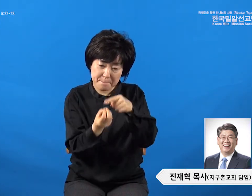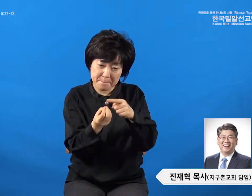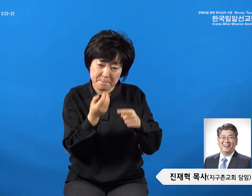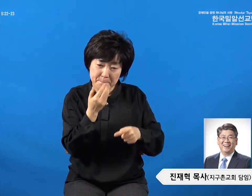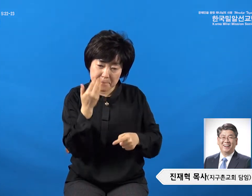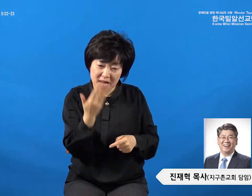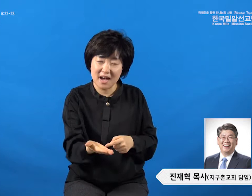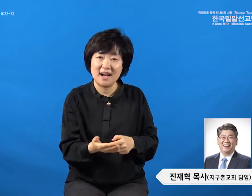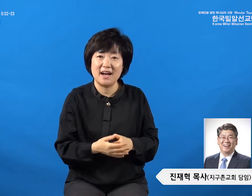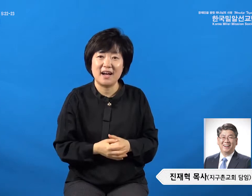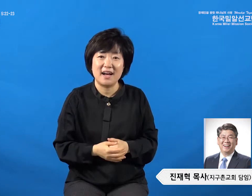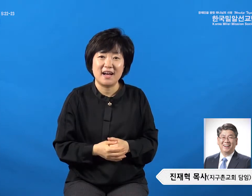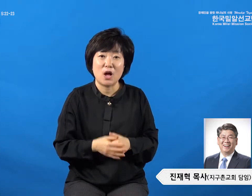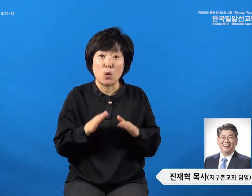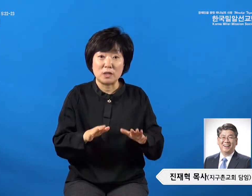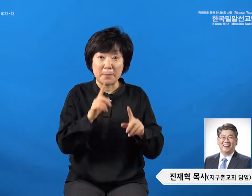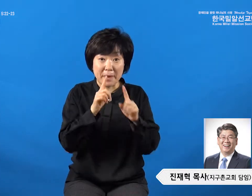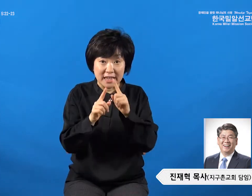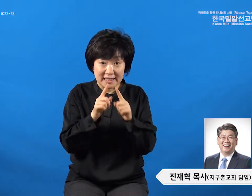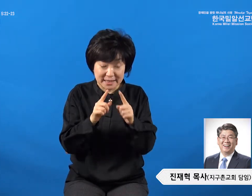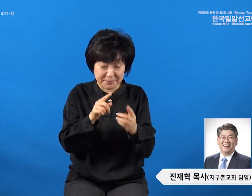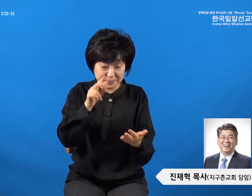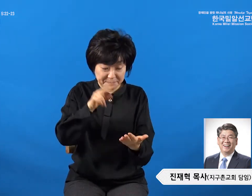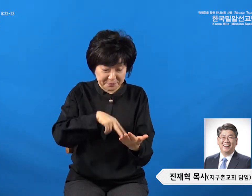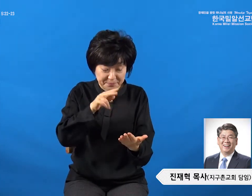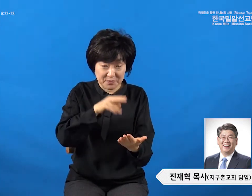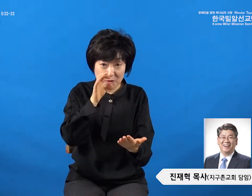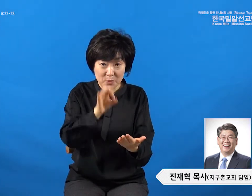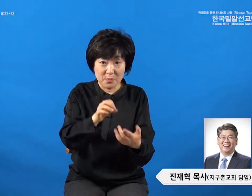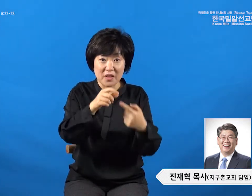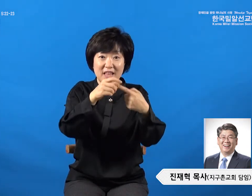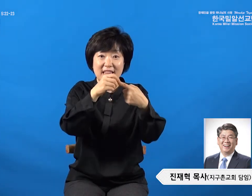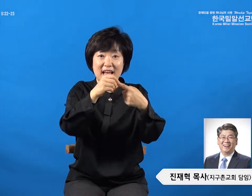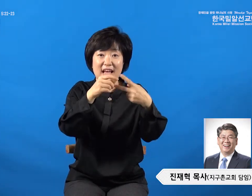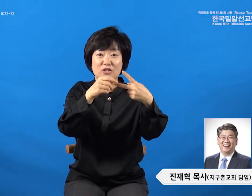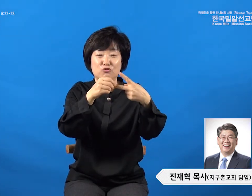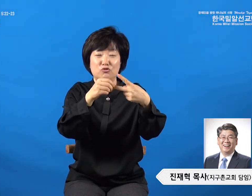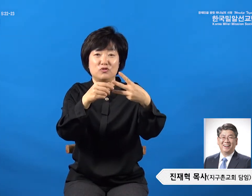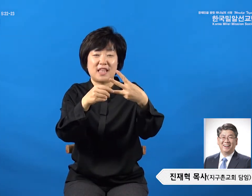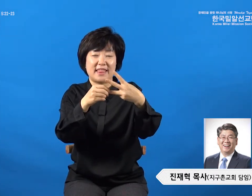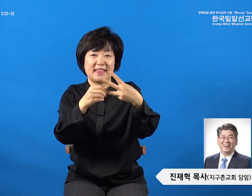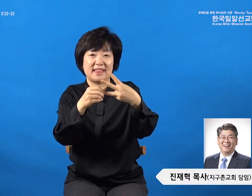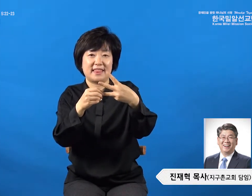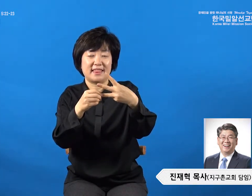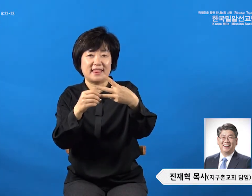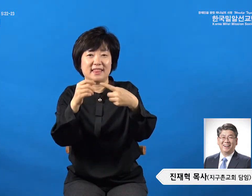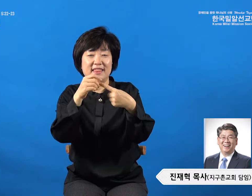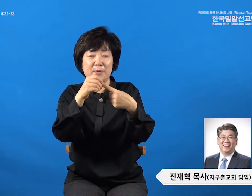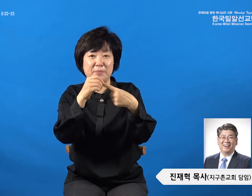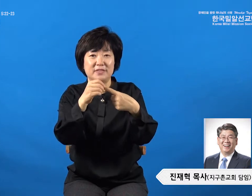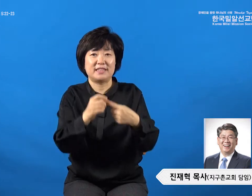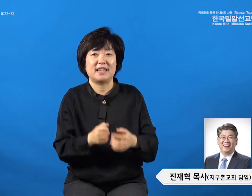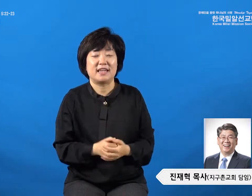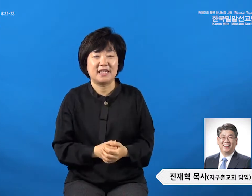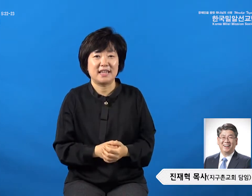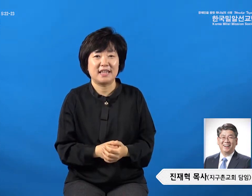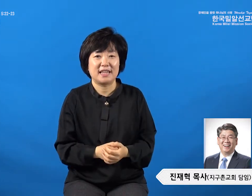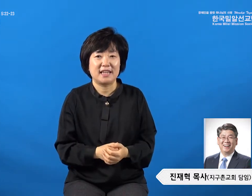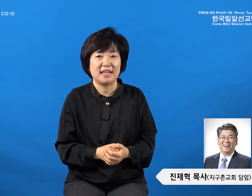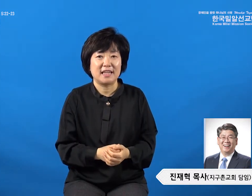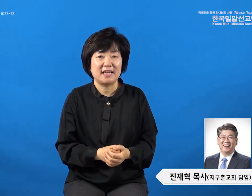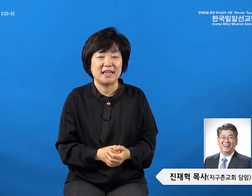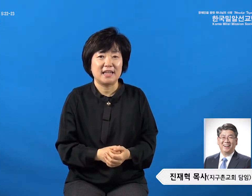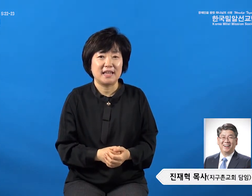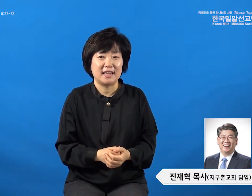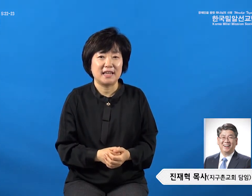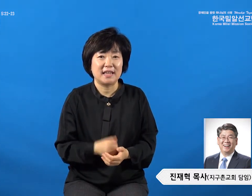맺을 수 있습니까? 오늘 말씀의 적용을 세 가지로 생각합니다. 첫째로,